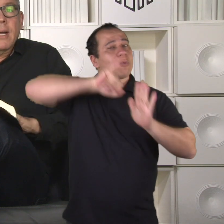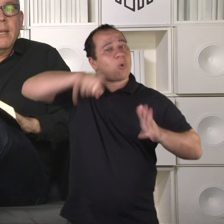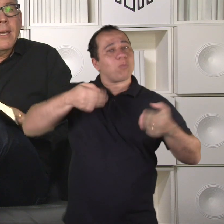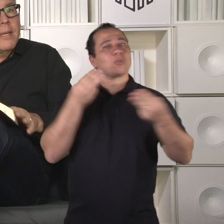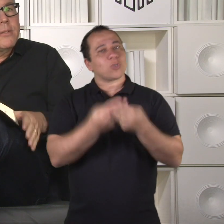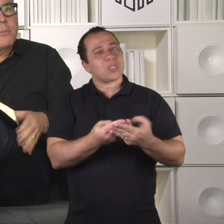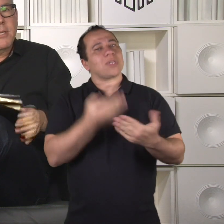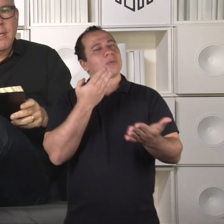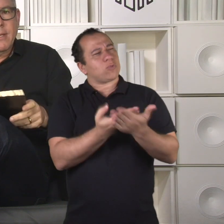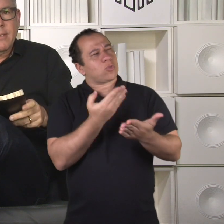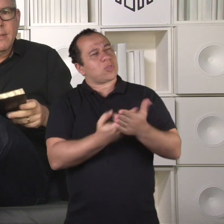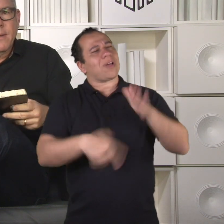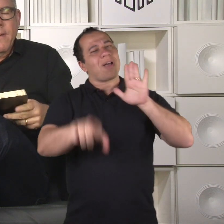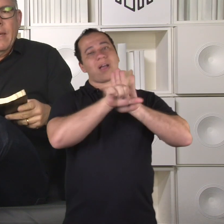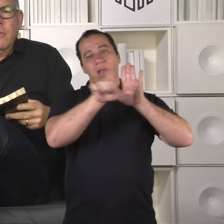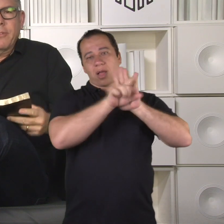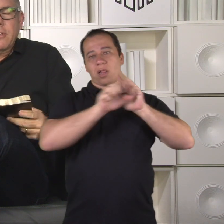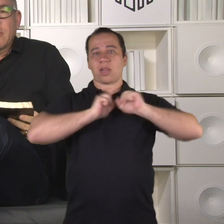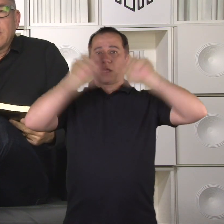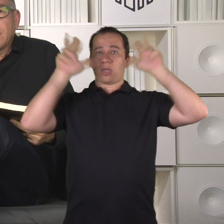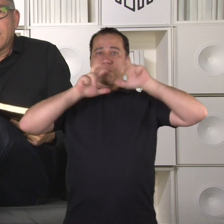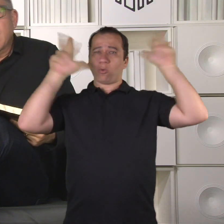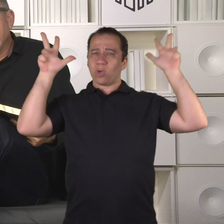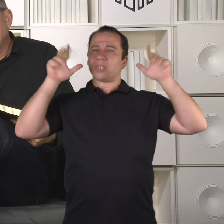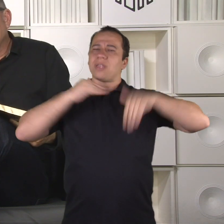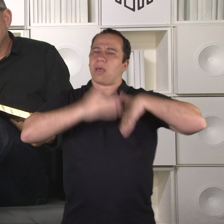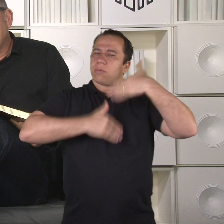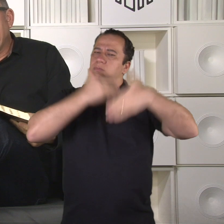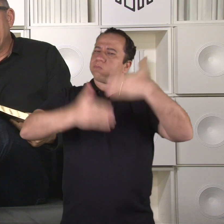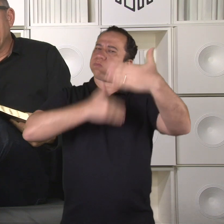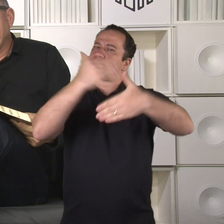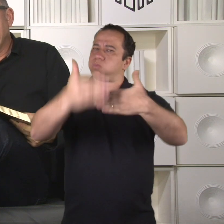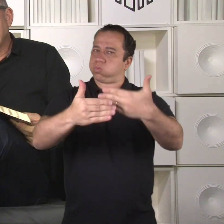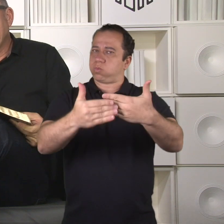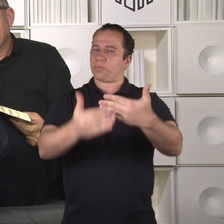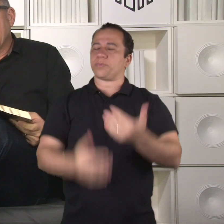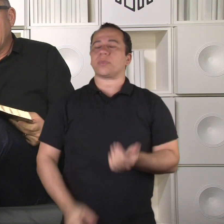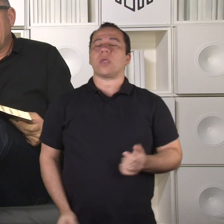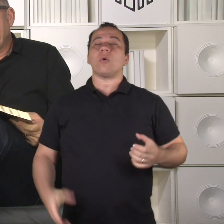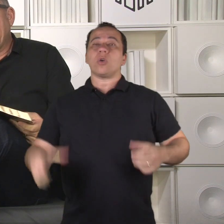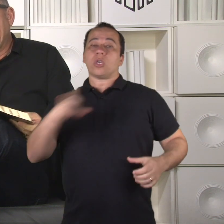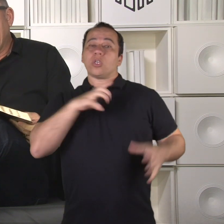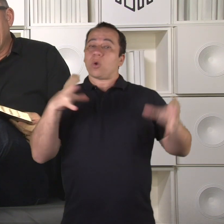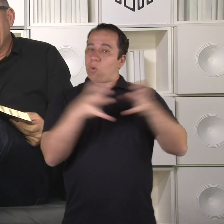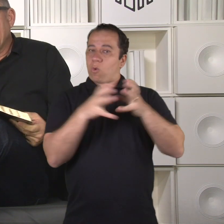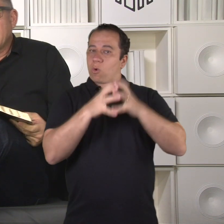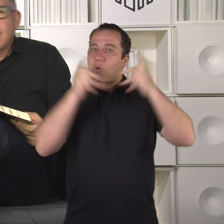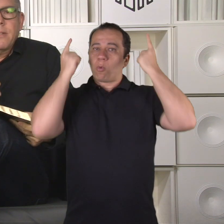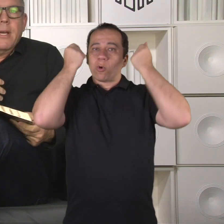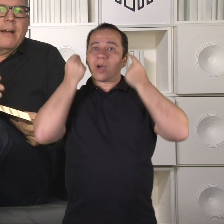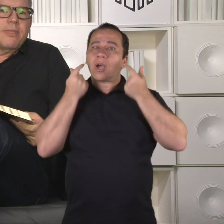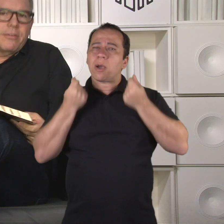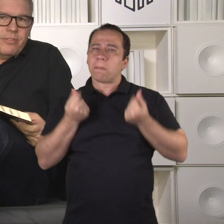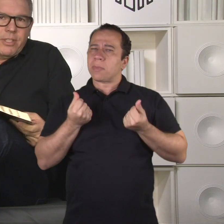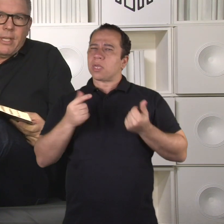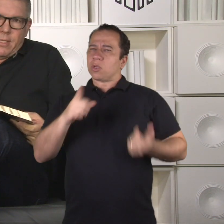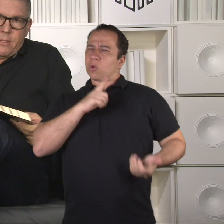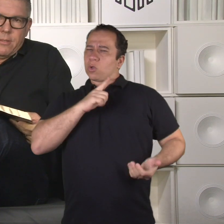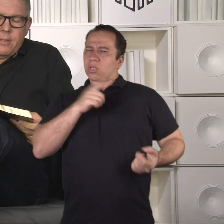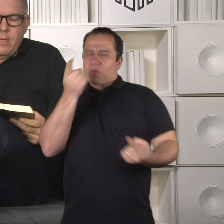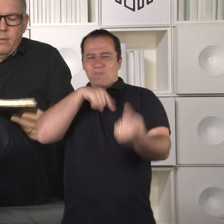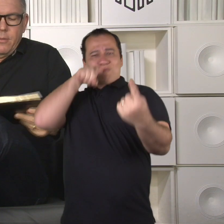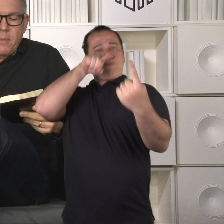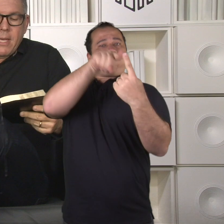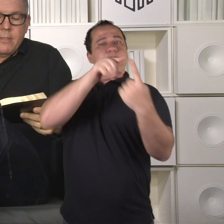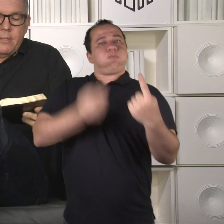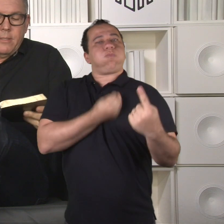relacionavam com a lei de Moisés. O ofício dos rabinos era praticamente interpretar a lei, eles se dedicavam a vida a